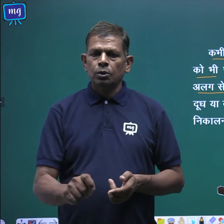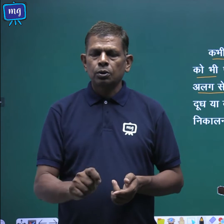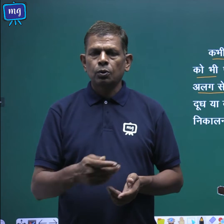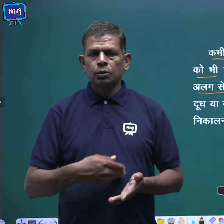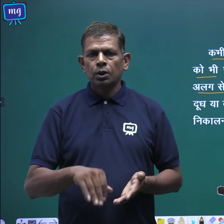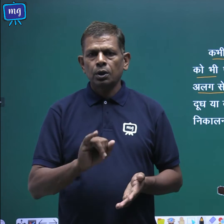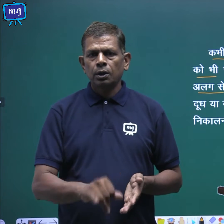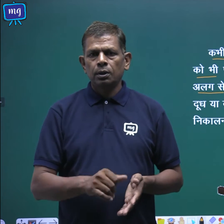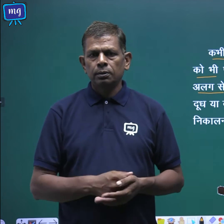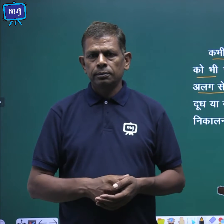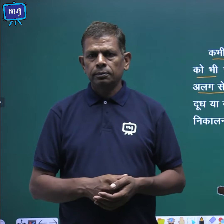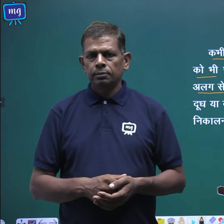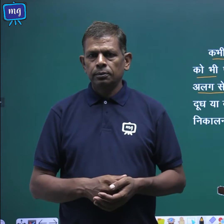है।